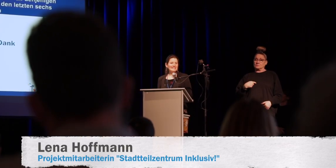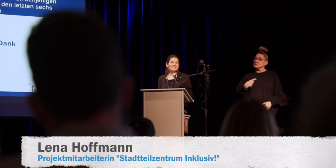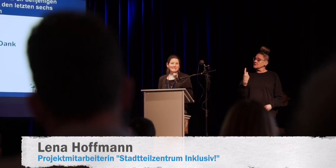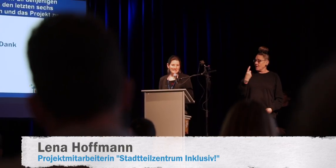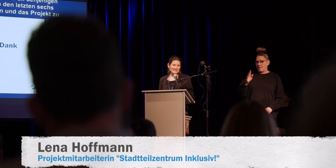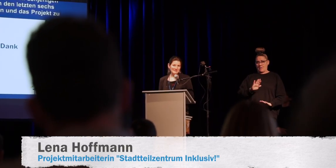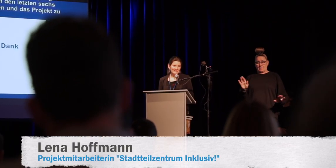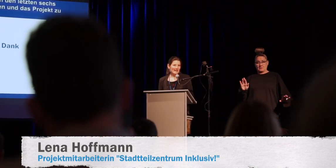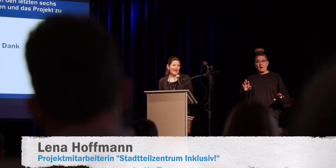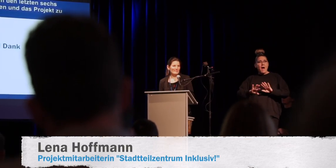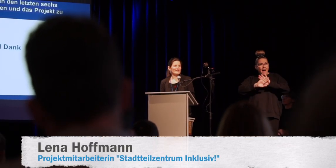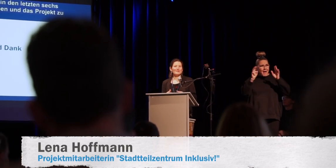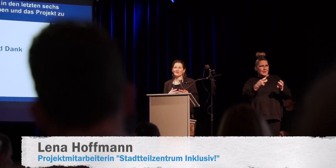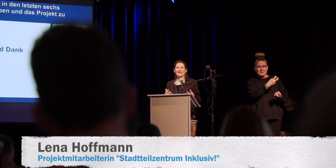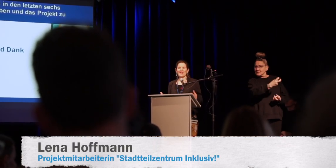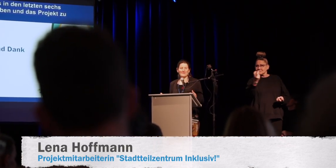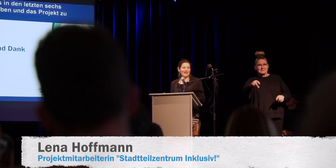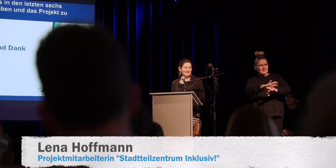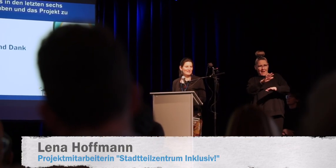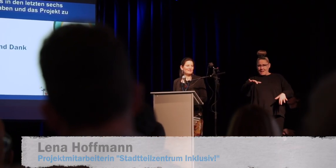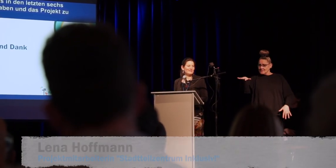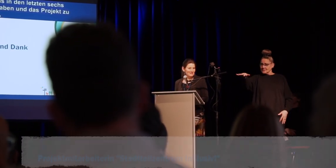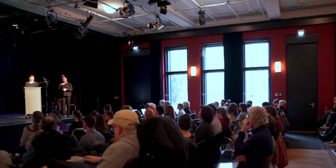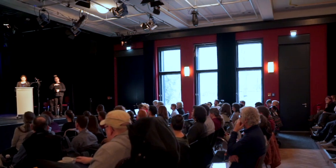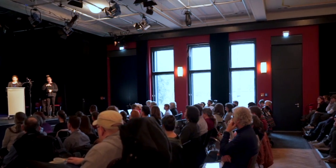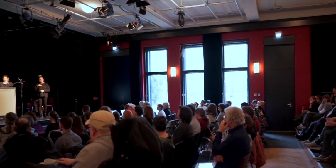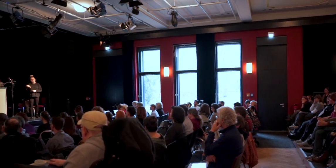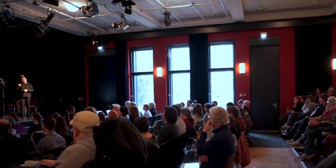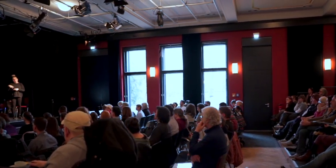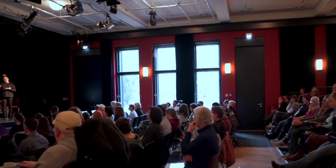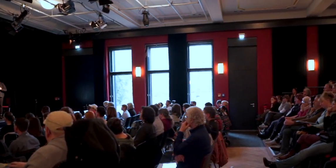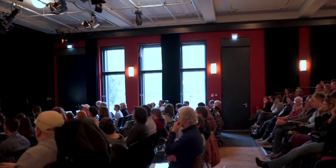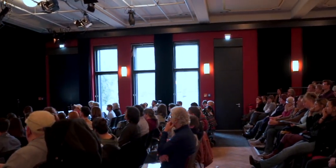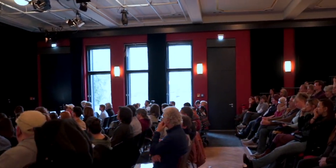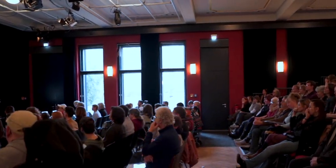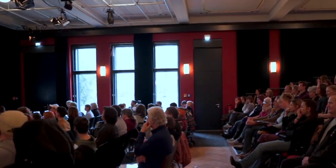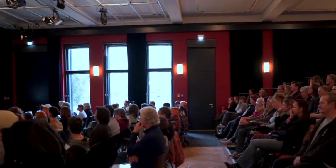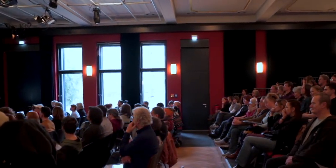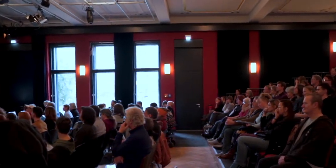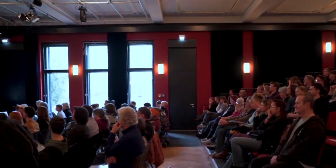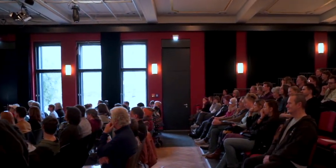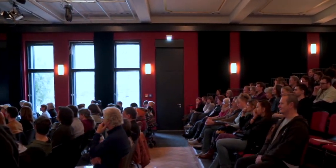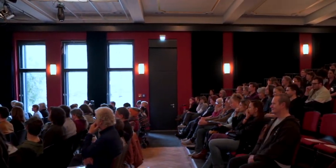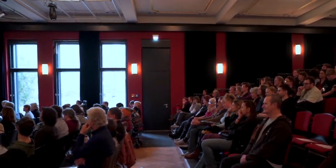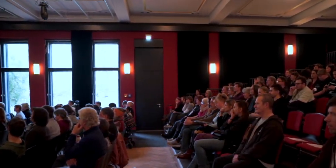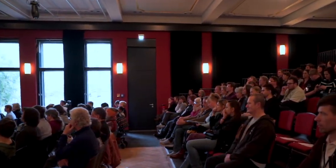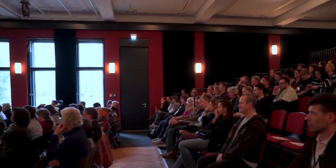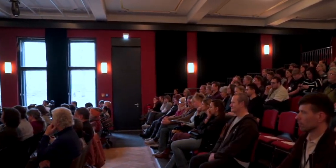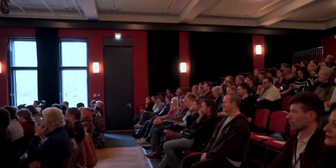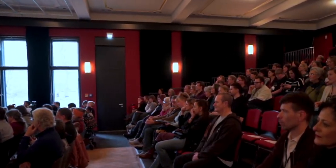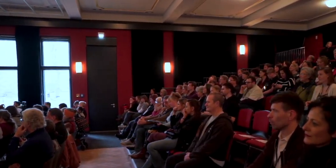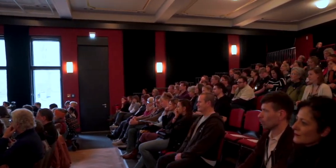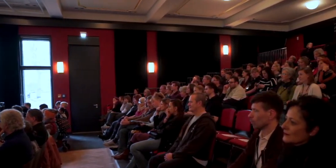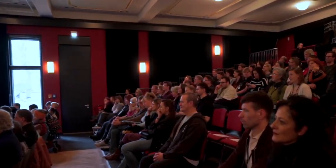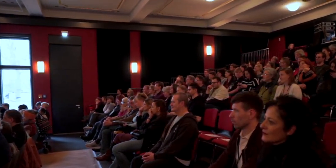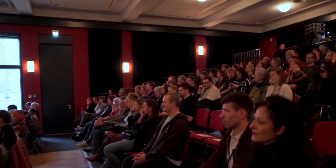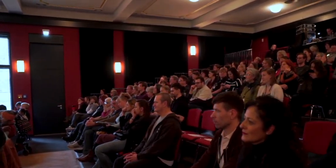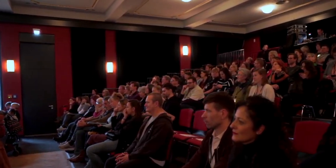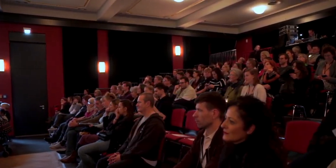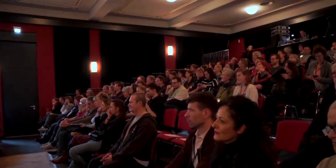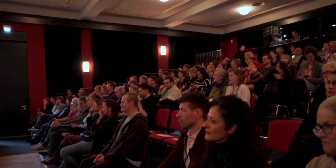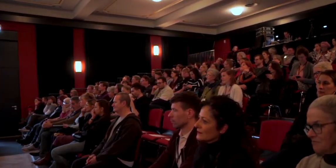Alle, die hier sitzen, haben in irgendeiner Weise dieses Projekt mitgetragen, mitgestaltet